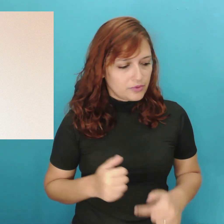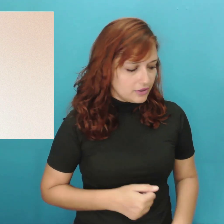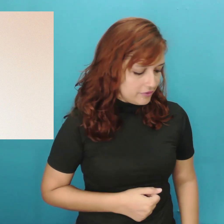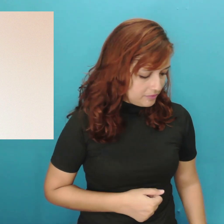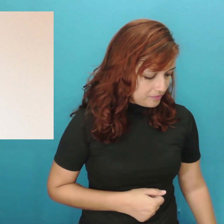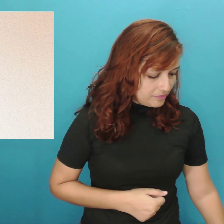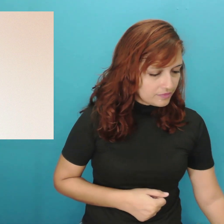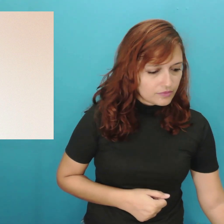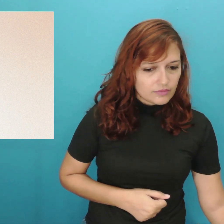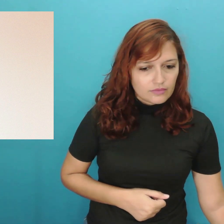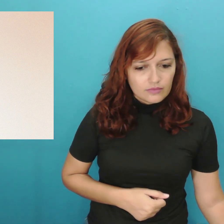disponível.